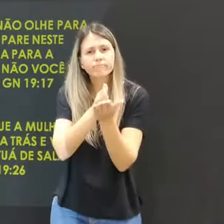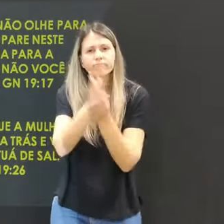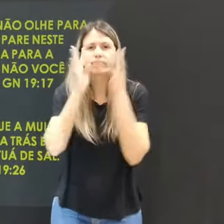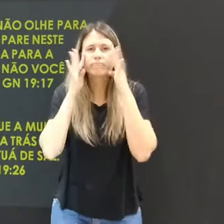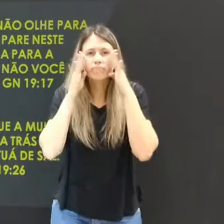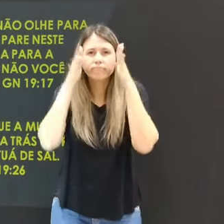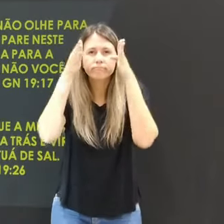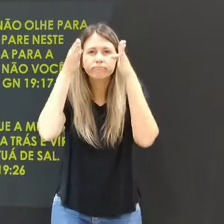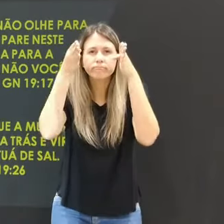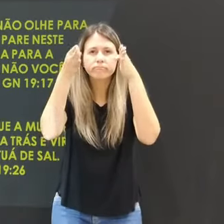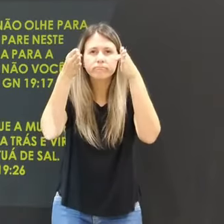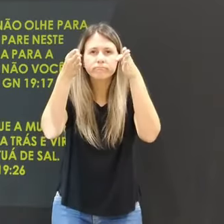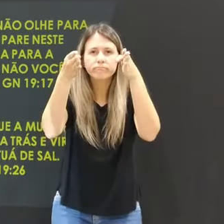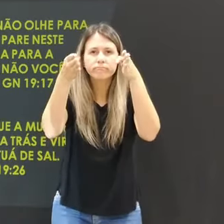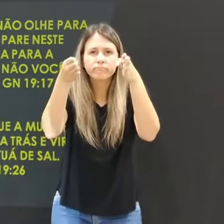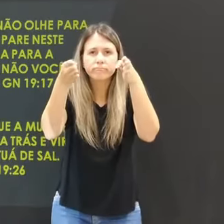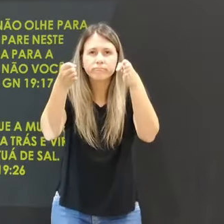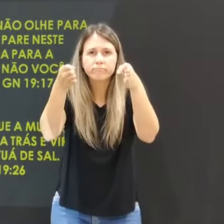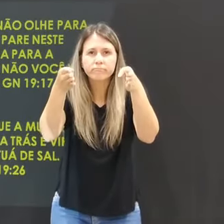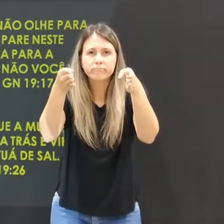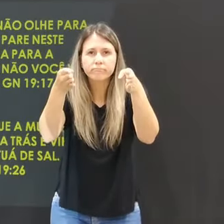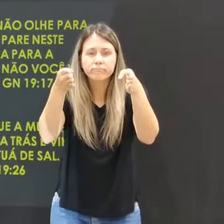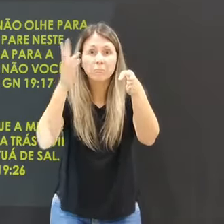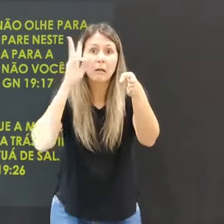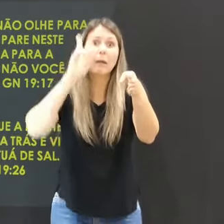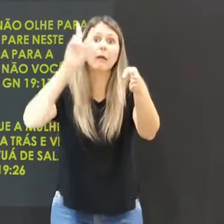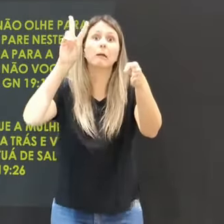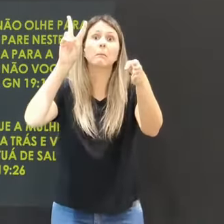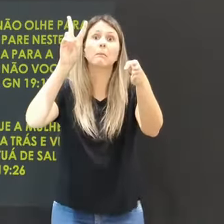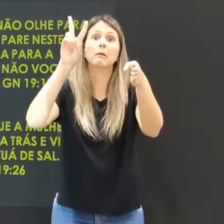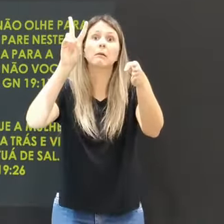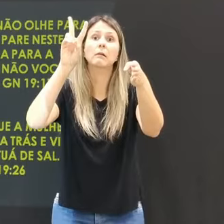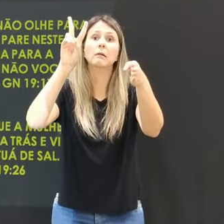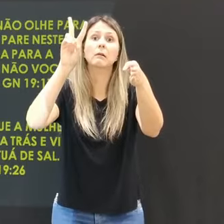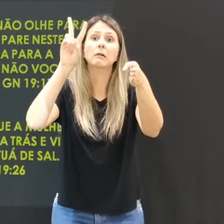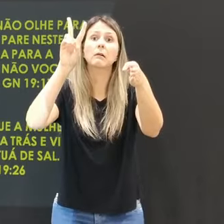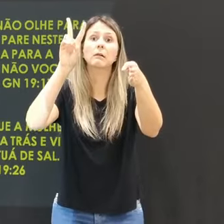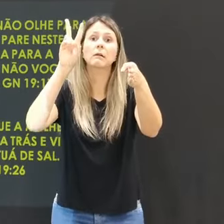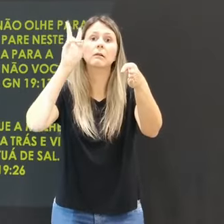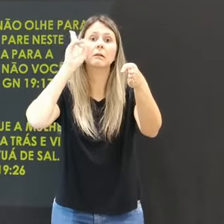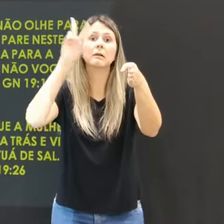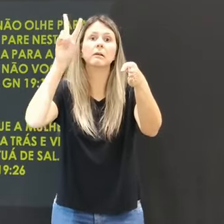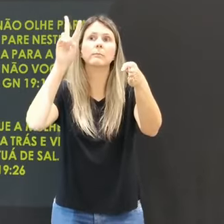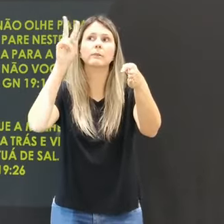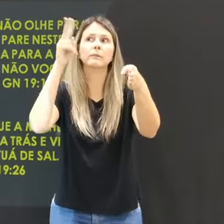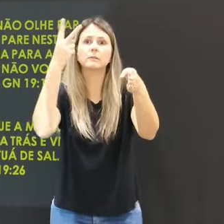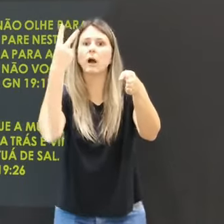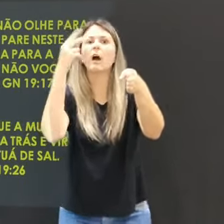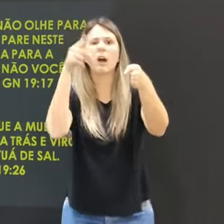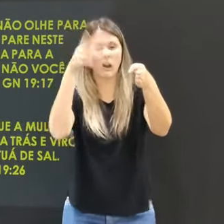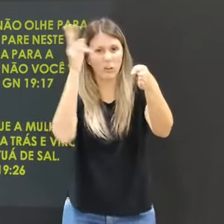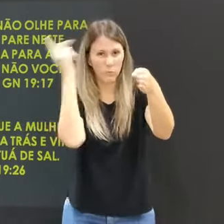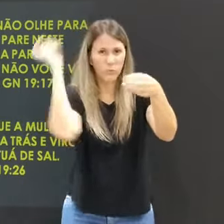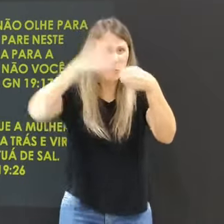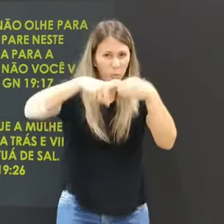Continuar no caminho, focando rumo ao Senhor. Lembrar sempre. Lembrar que